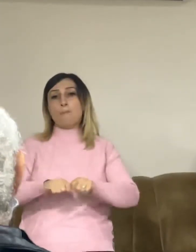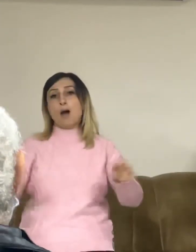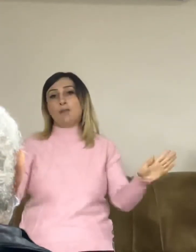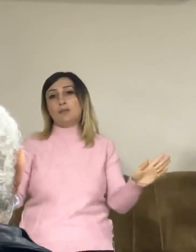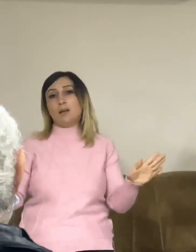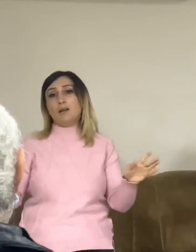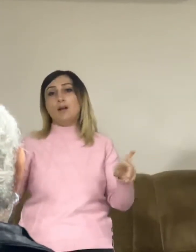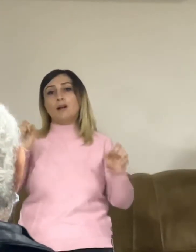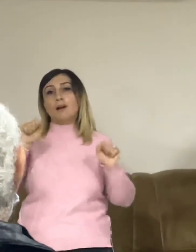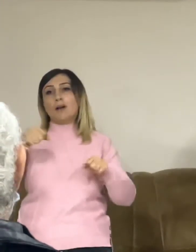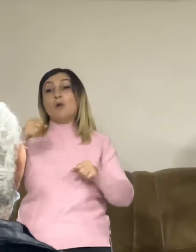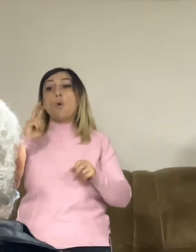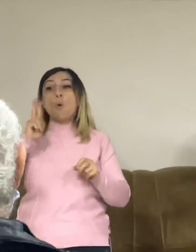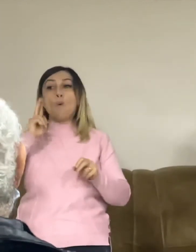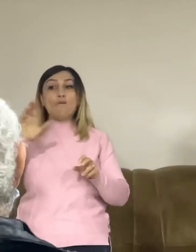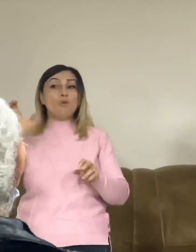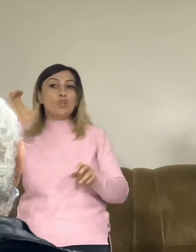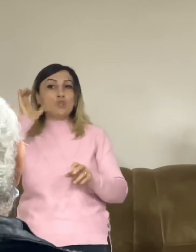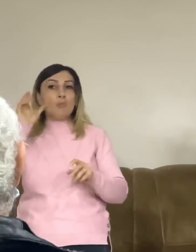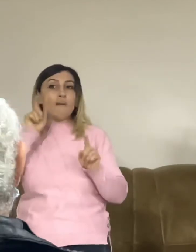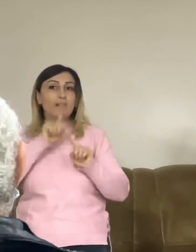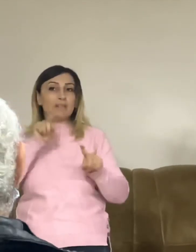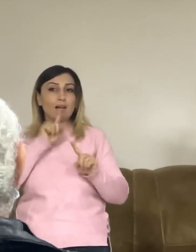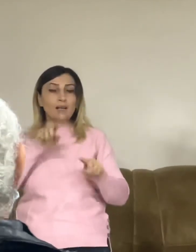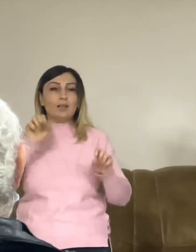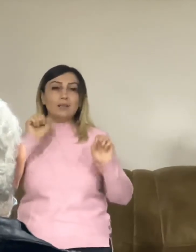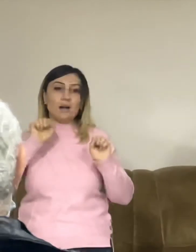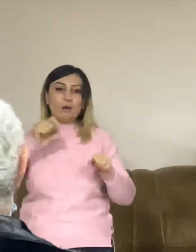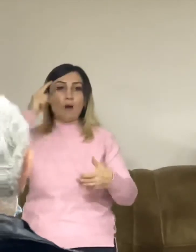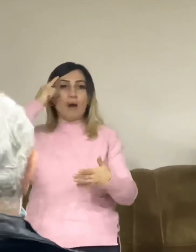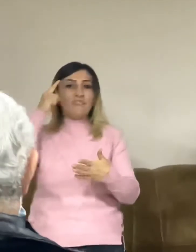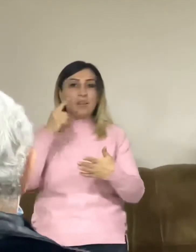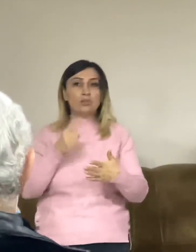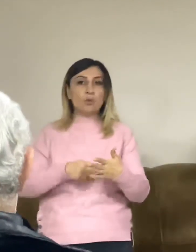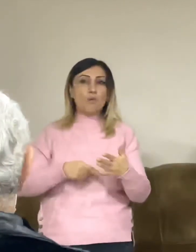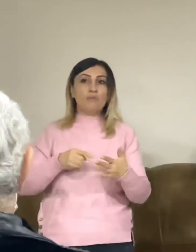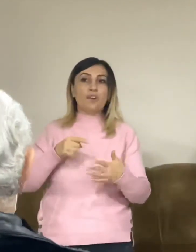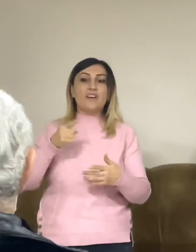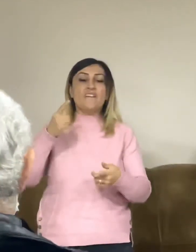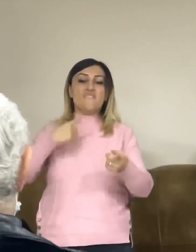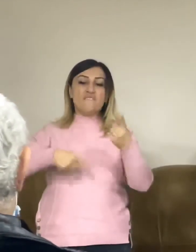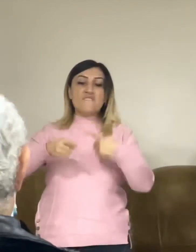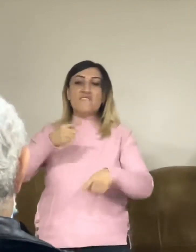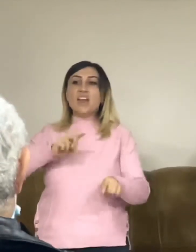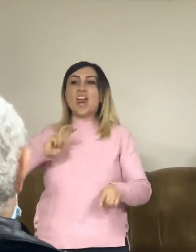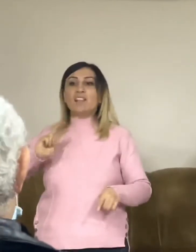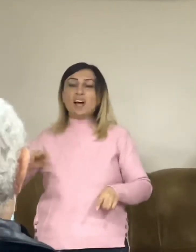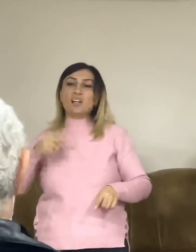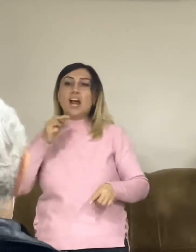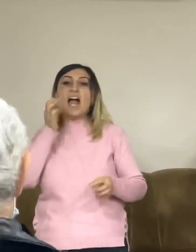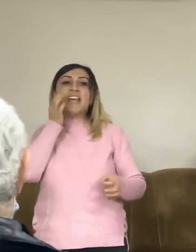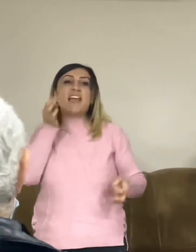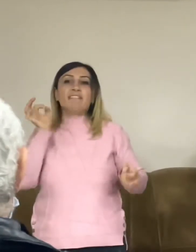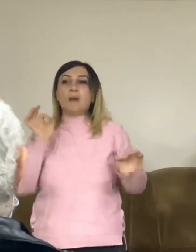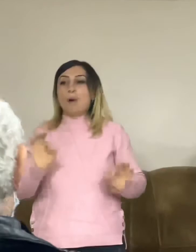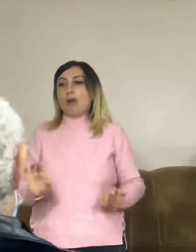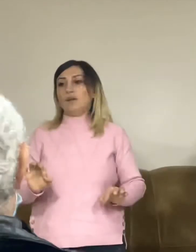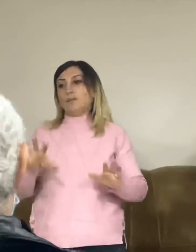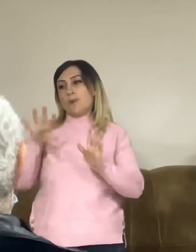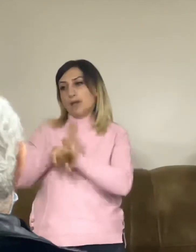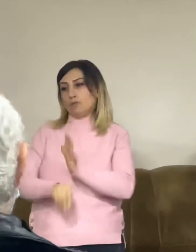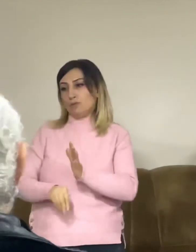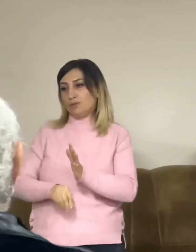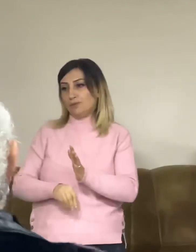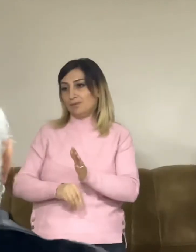ավետարանը, կարող են հավատով արձագանքել Տիրոջը եւ վերադառնալ նորից այն եդեմական շփման